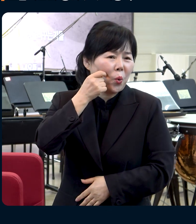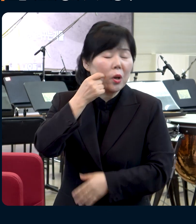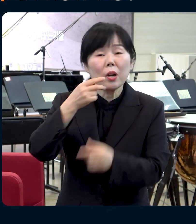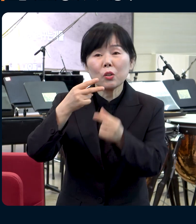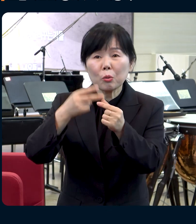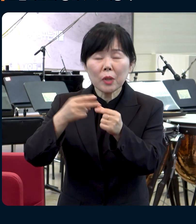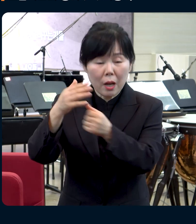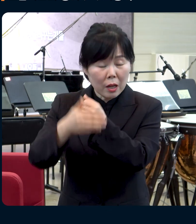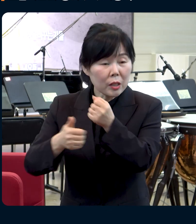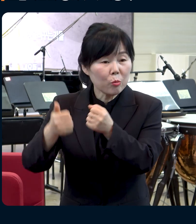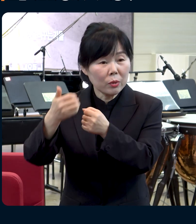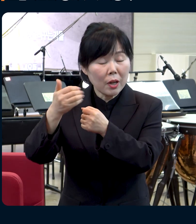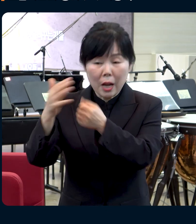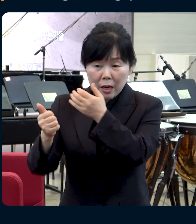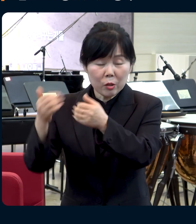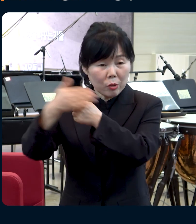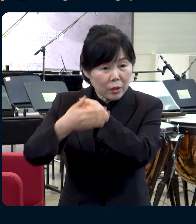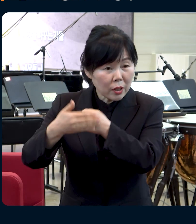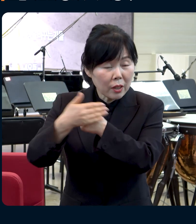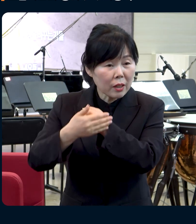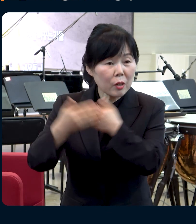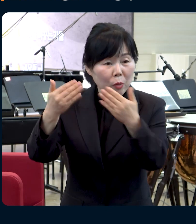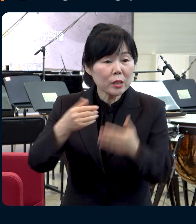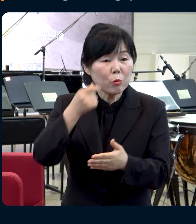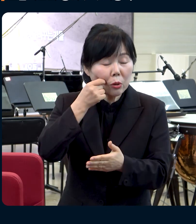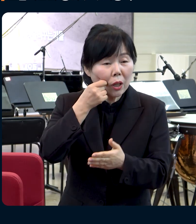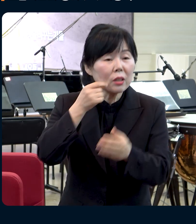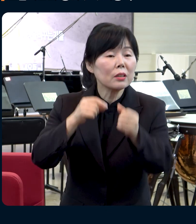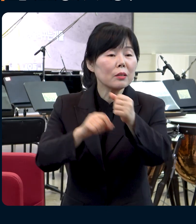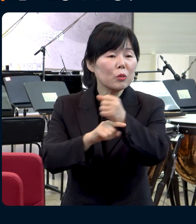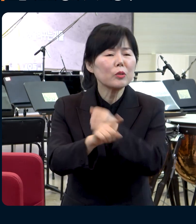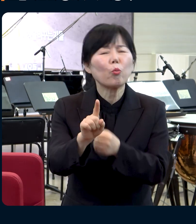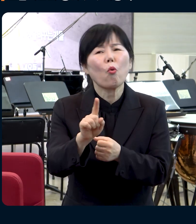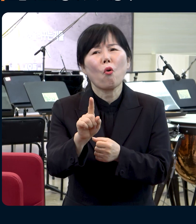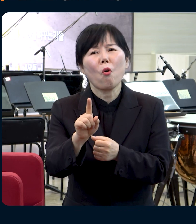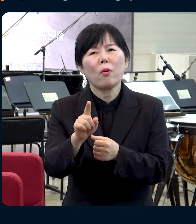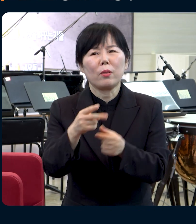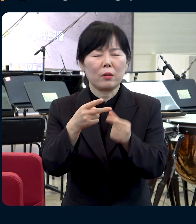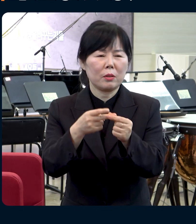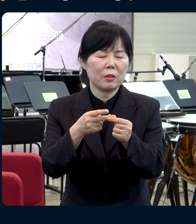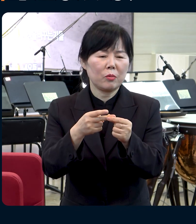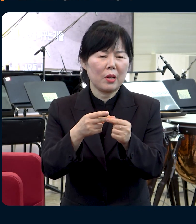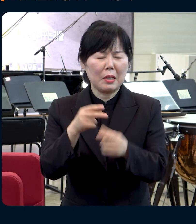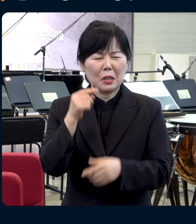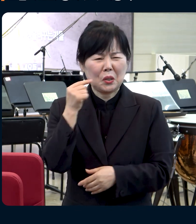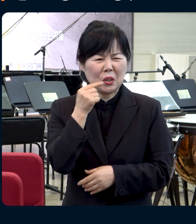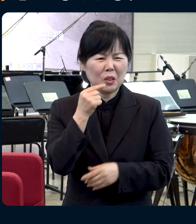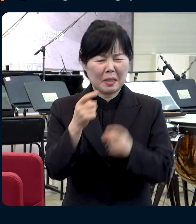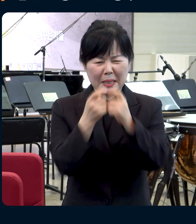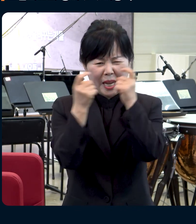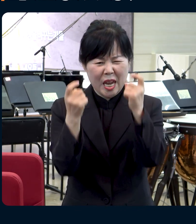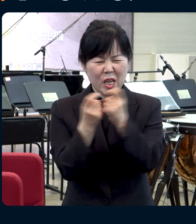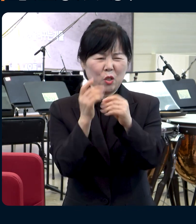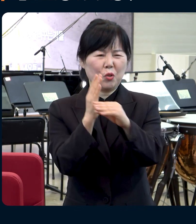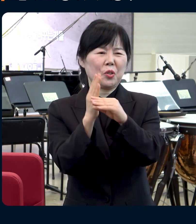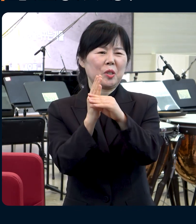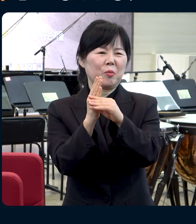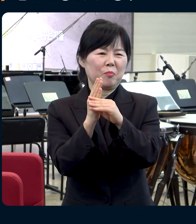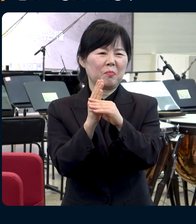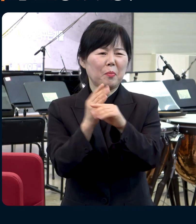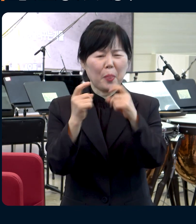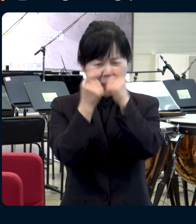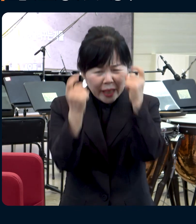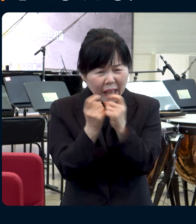또한 하나님의 은혜를 잘 받지 못하는 분들의 특징은 뭐냐? 두 번째는 철저한 이기주의입니다. 여러분,